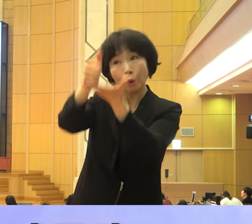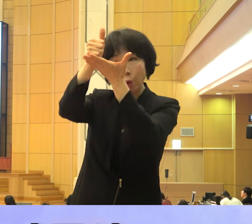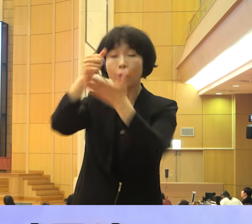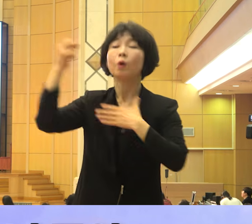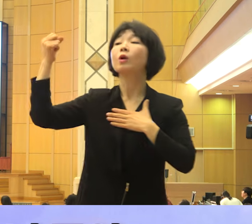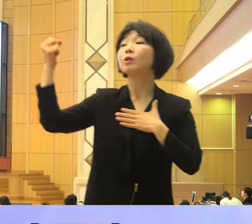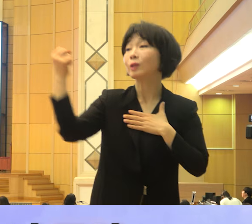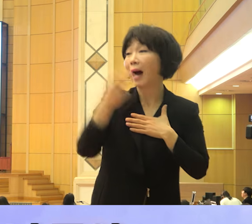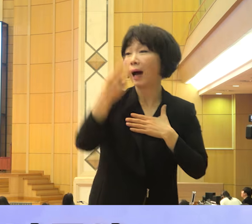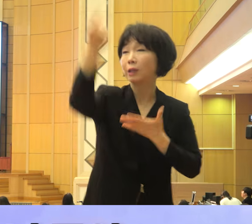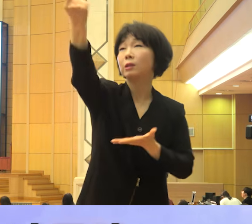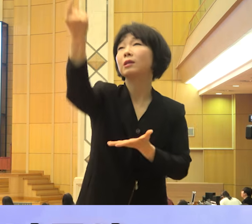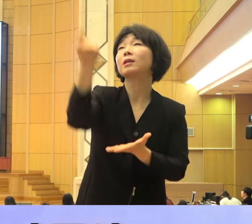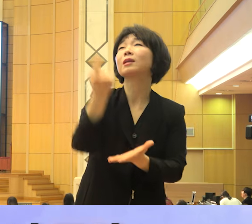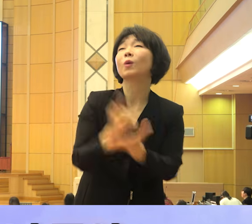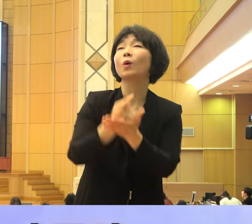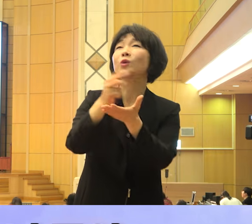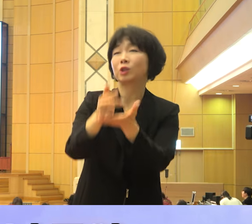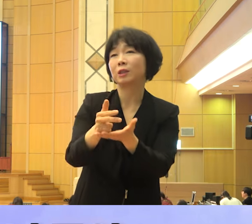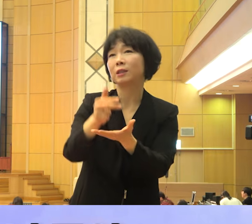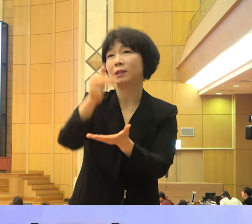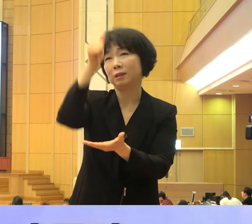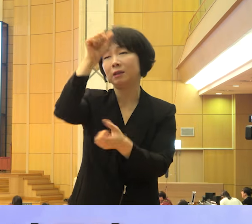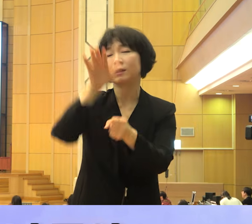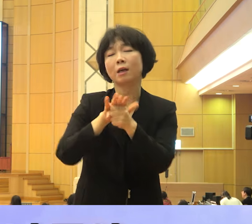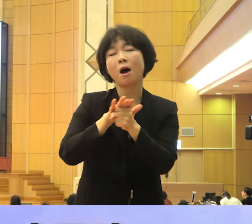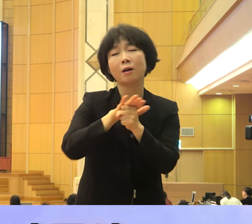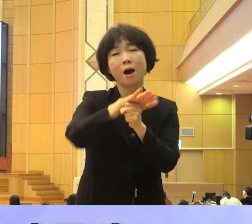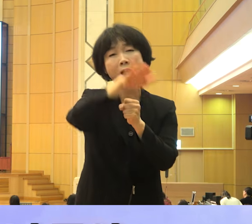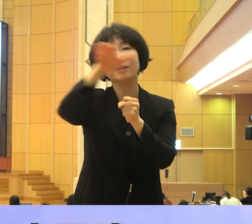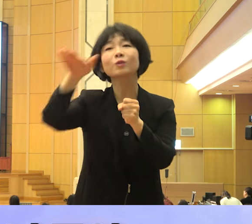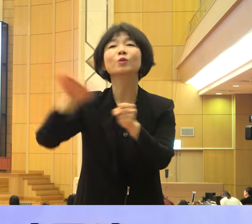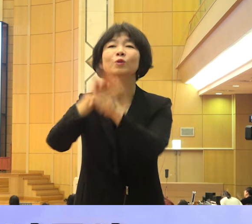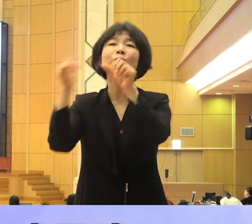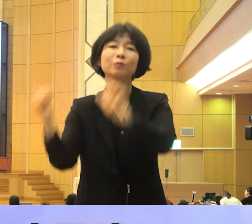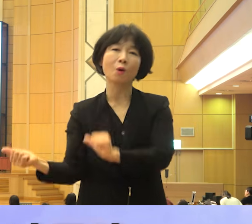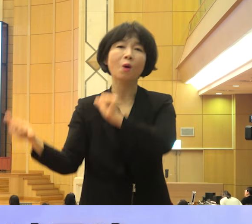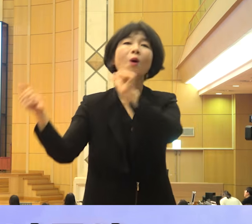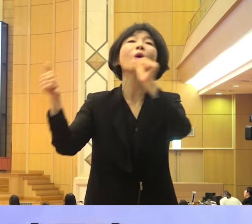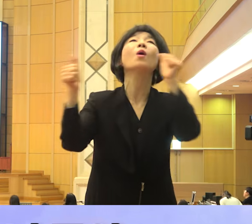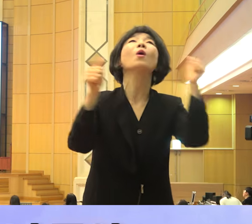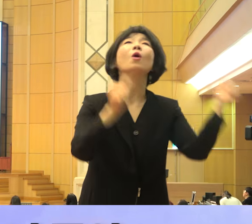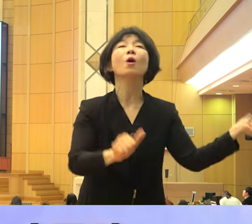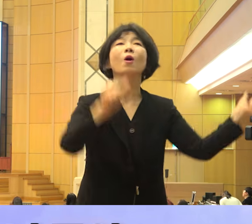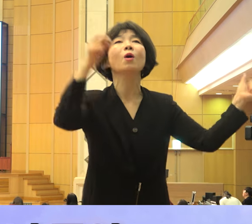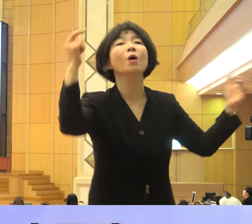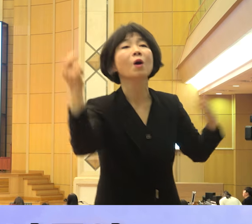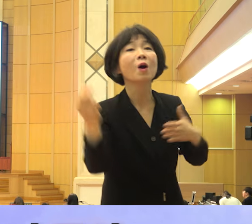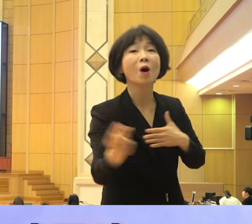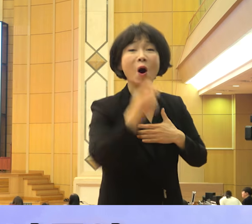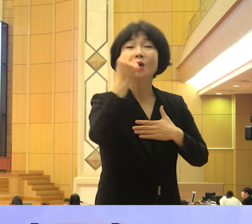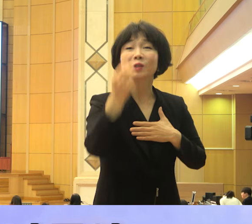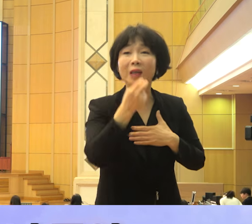그리스도, 다시 오실 그 사랑, 죽음도